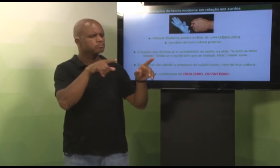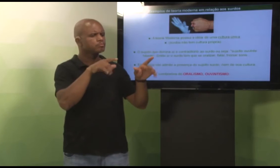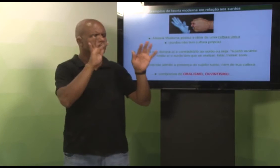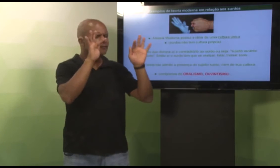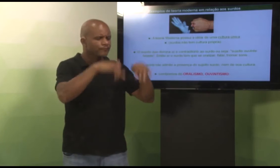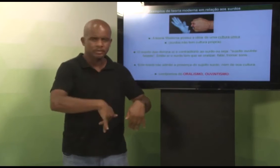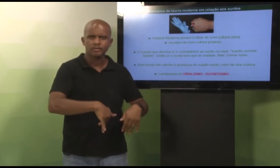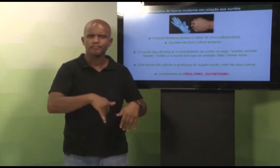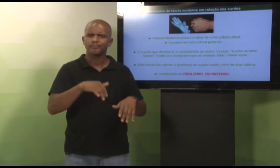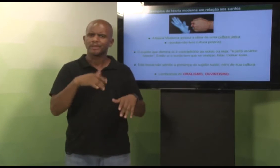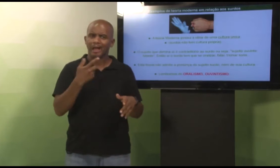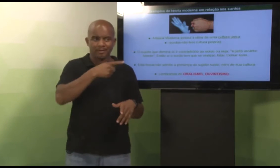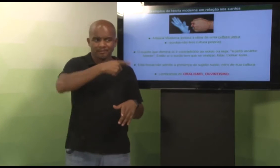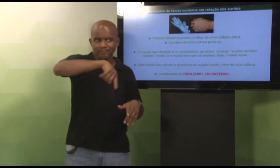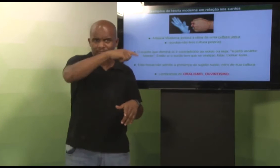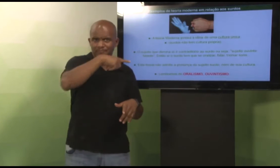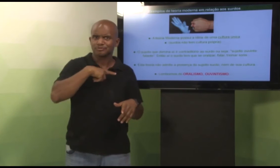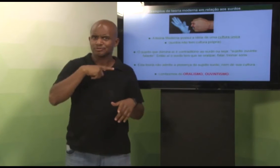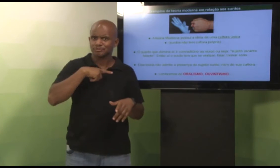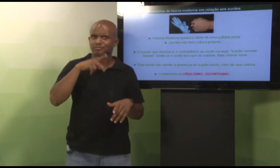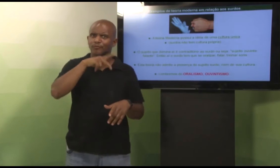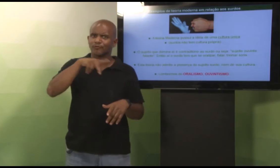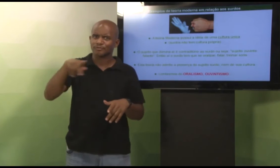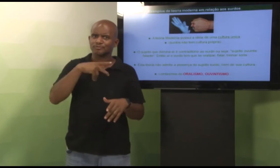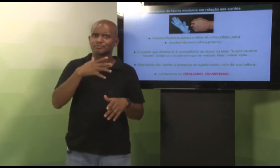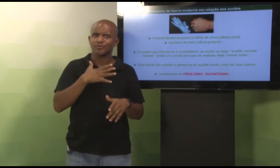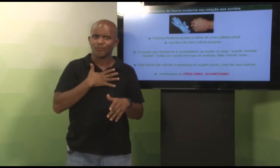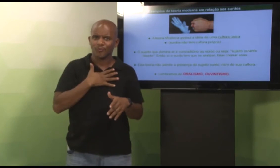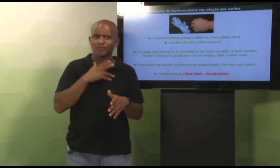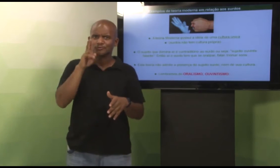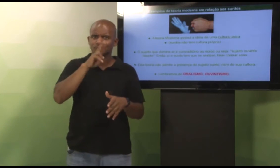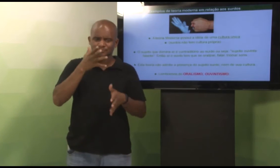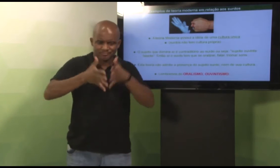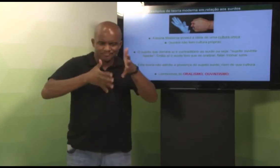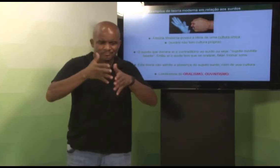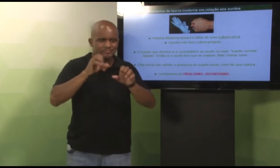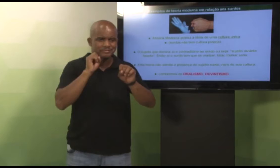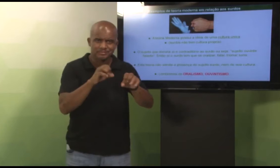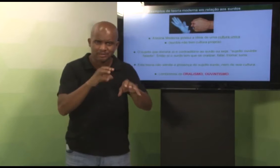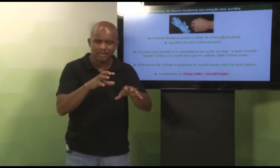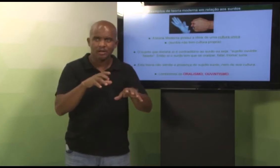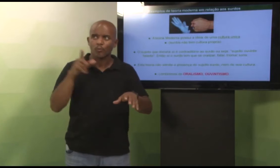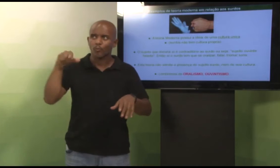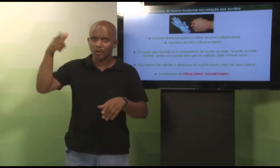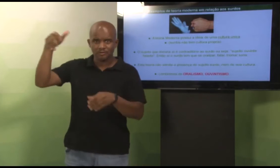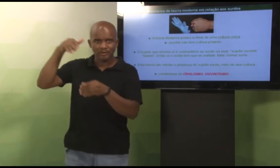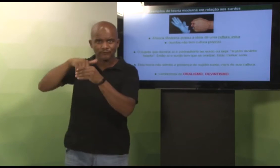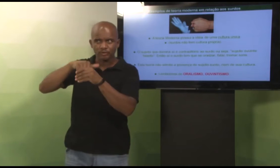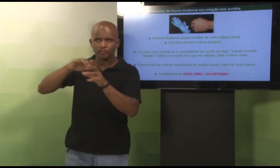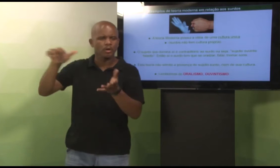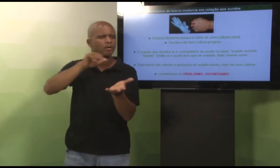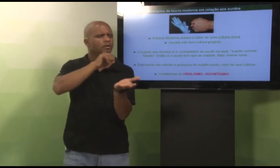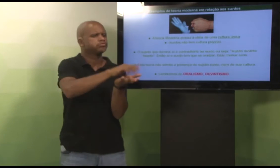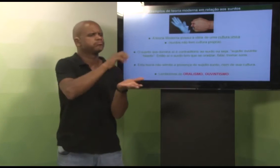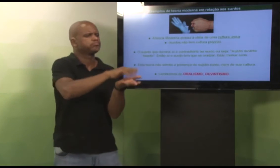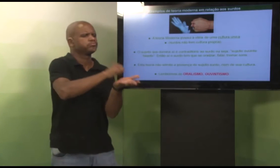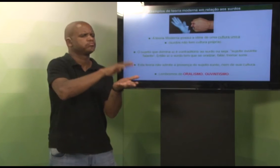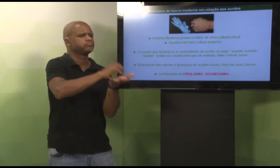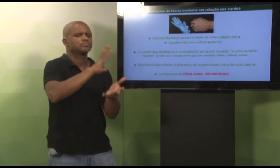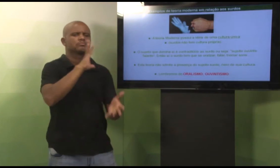uma demonstração de poder, foi uma imposição, finalizando assim a cultura surda ali naquele momento.